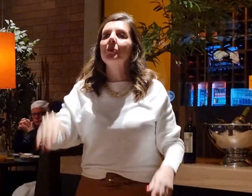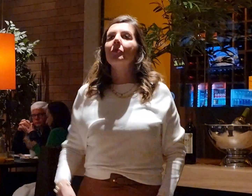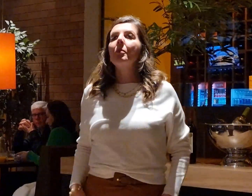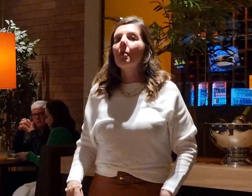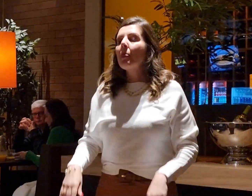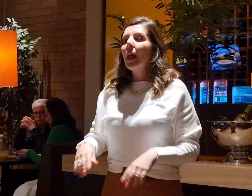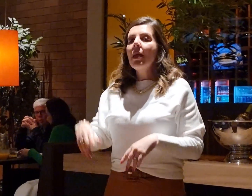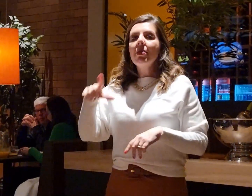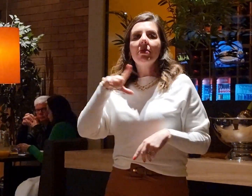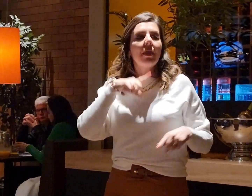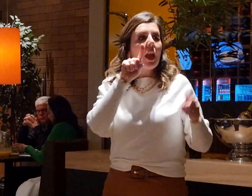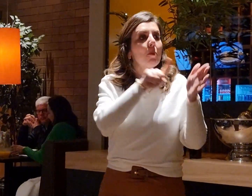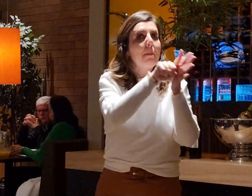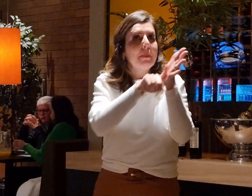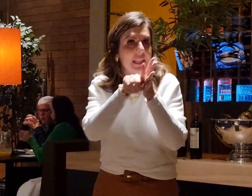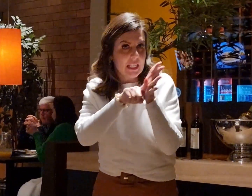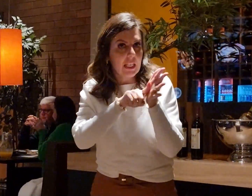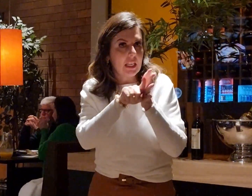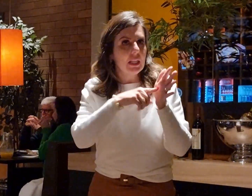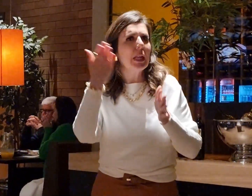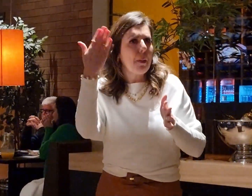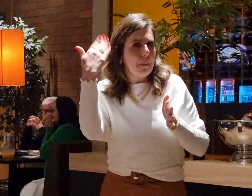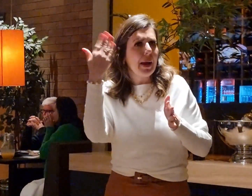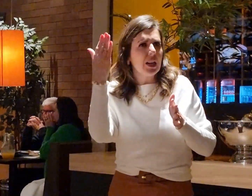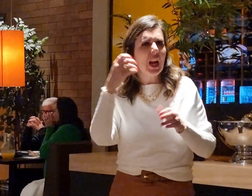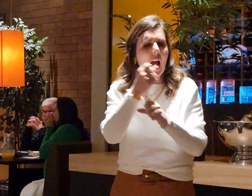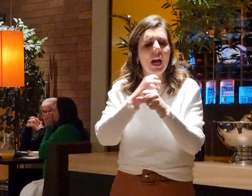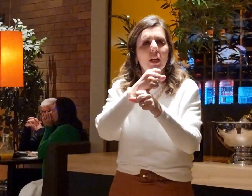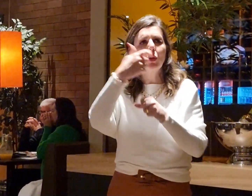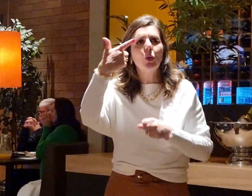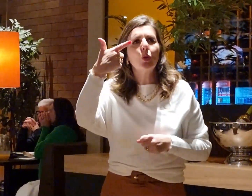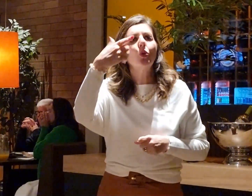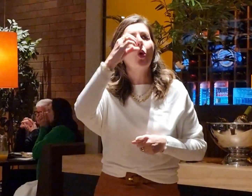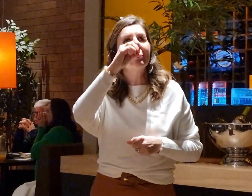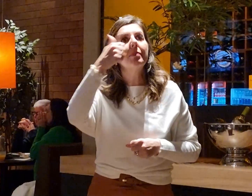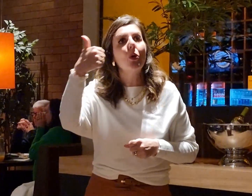Ouço com os olhos e falo com as mãos. Muito obrigado, Deus.